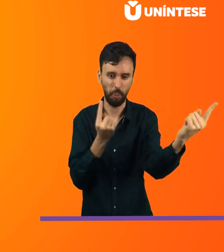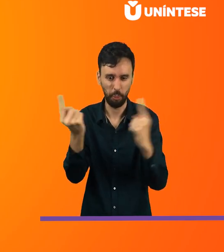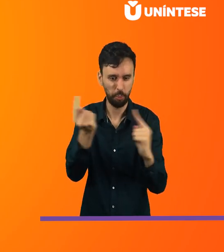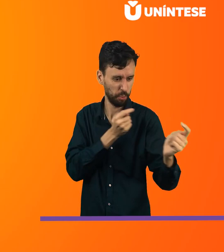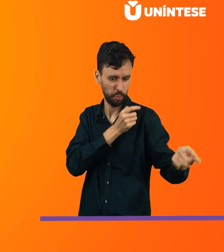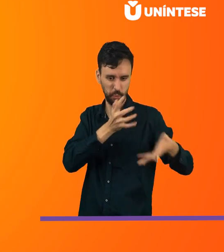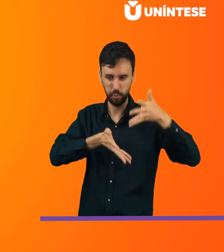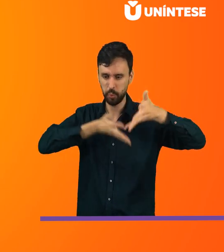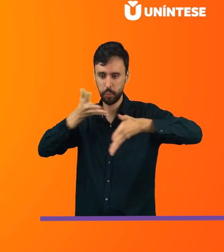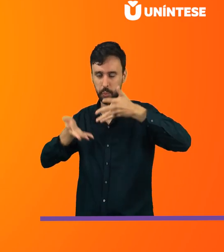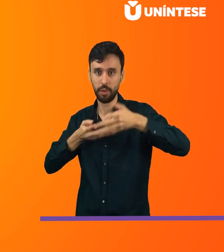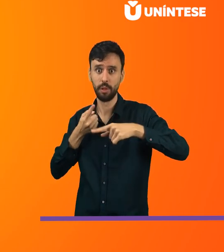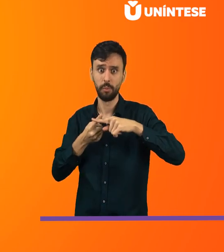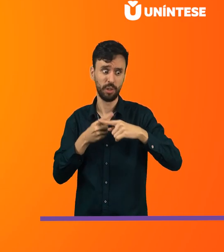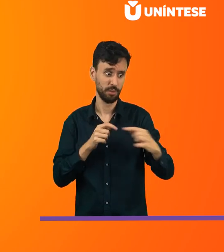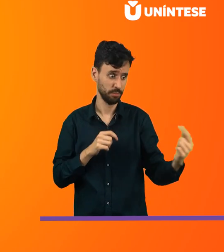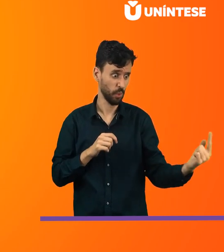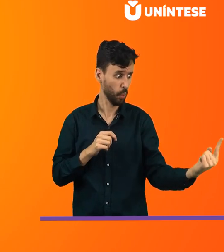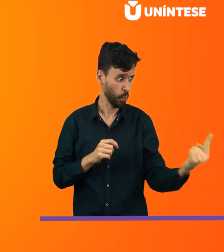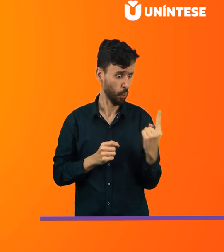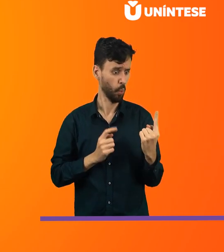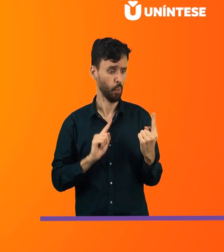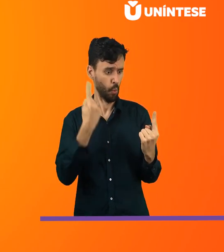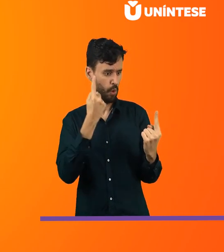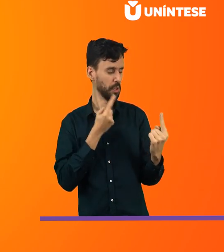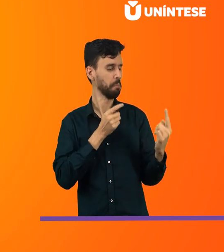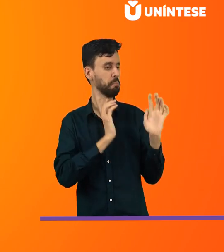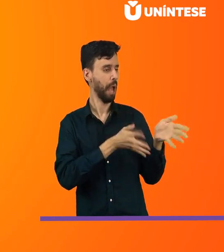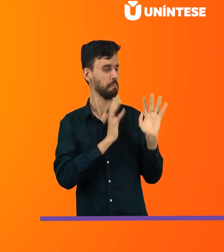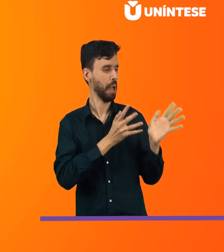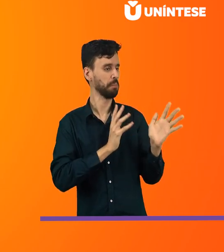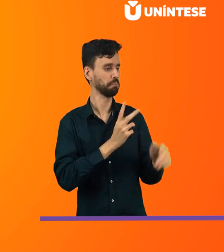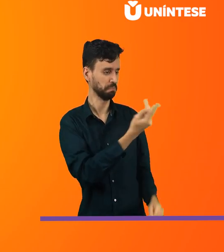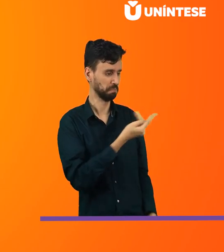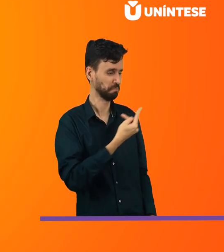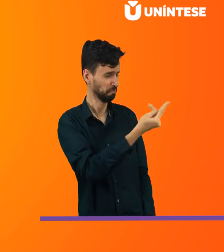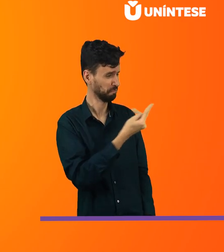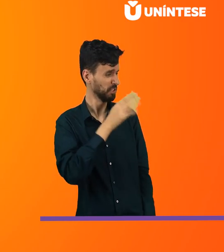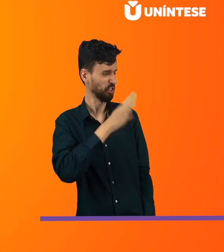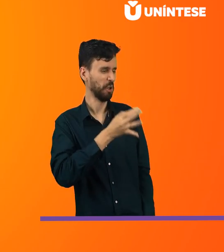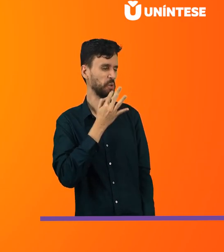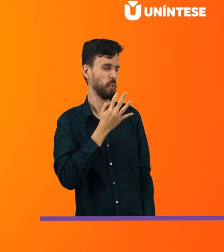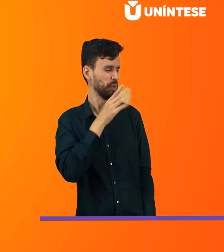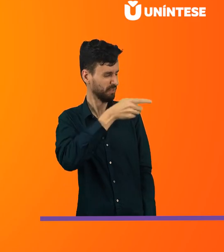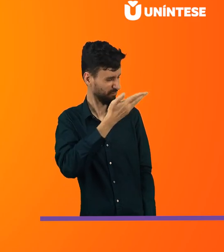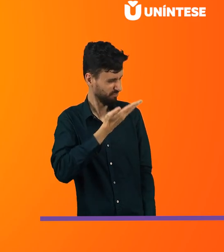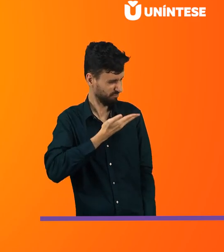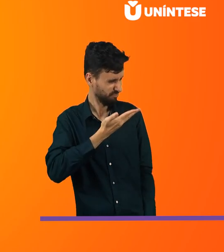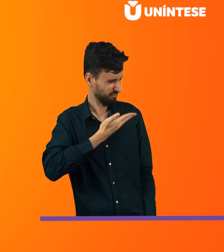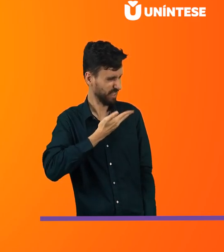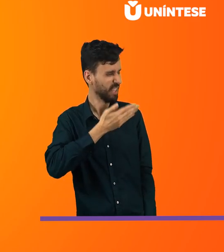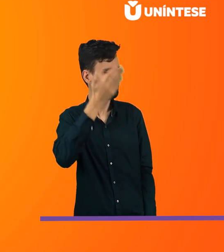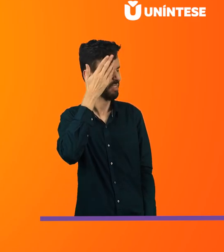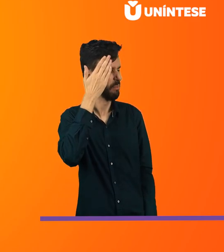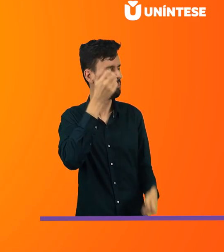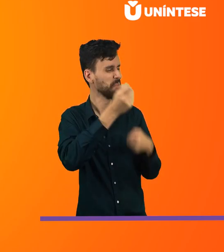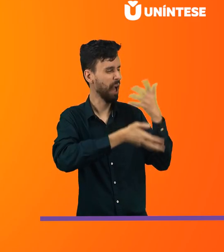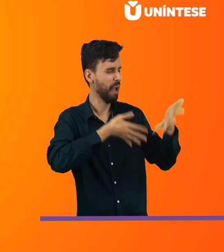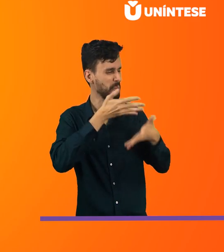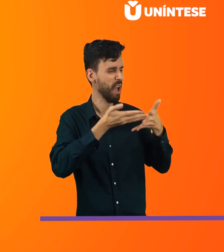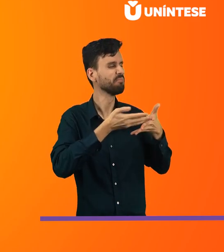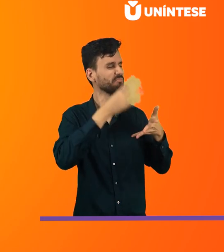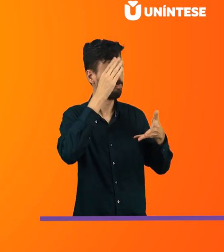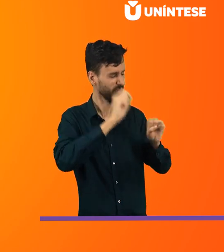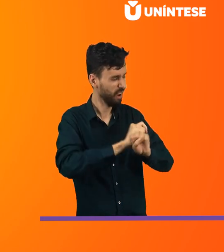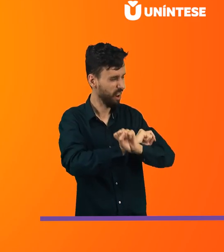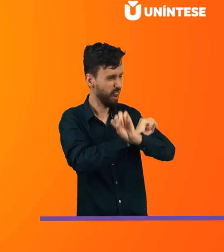que apareçam na sua frente. Porque às vezes a gente fica acostumado com um surdo, não. Porque esse meu amigo aqui, eu já conheço há um tempo, então eu sei o que